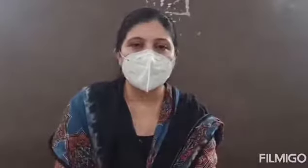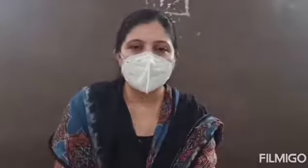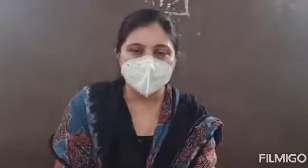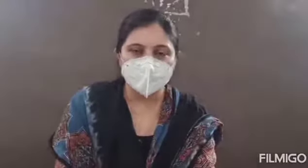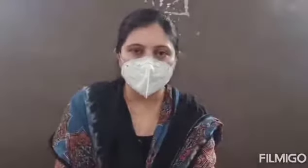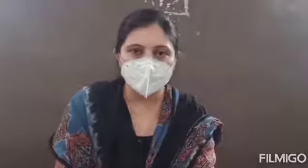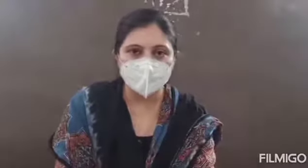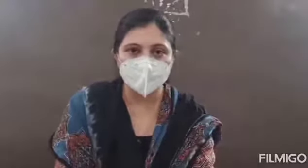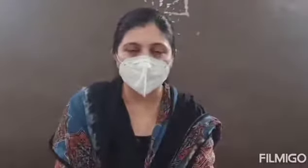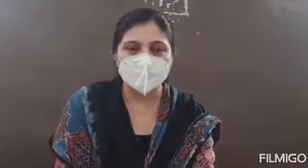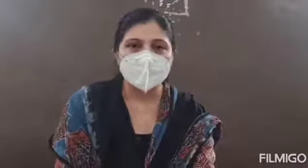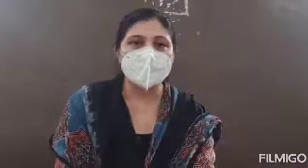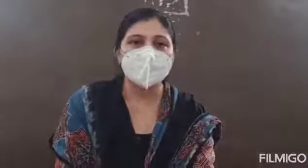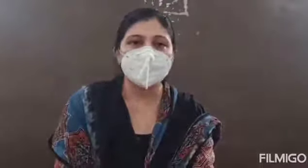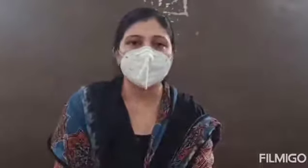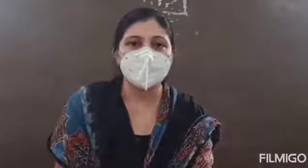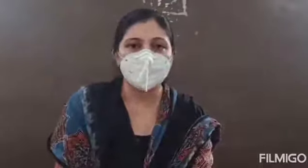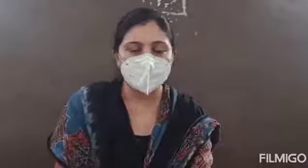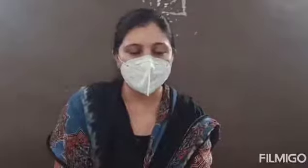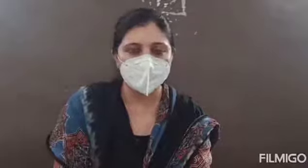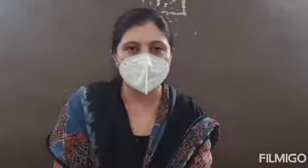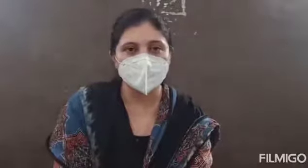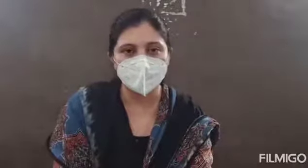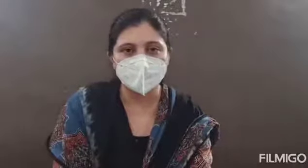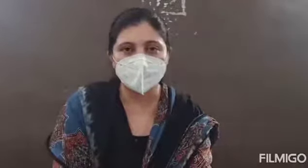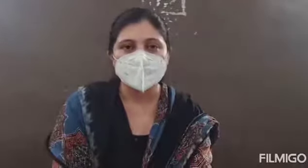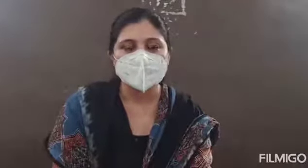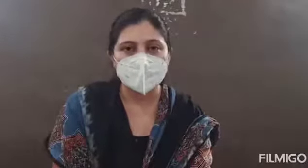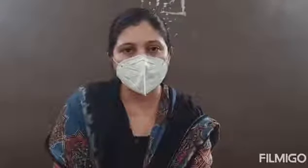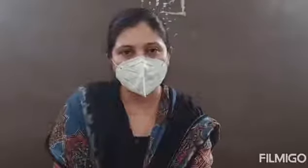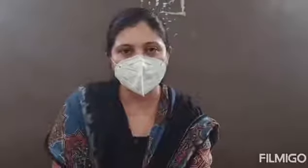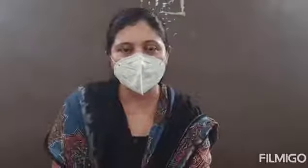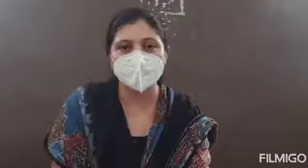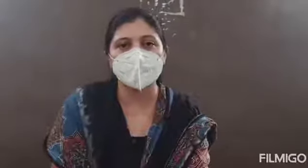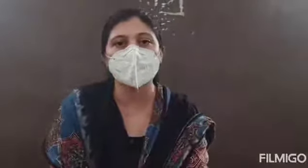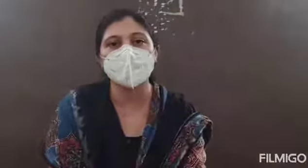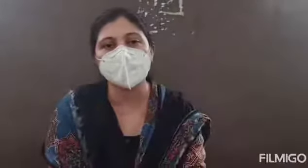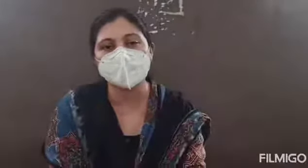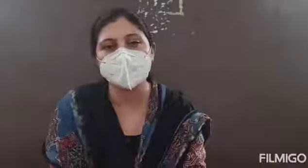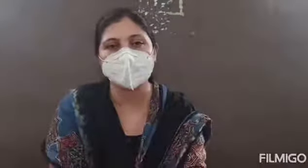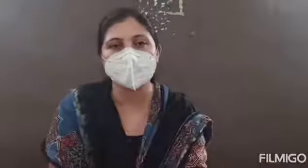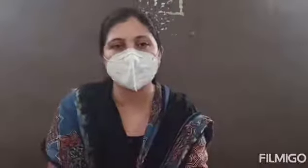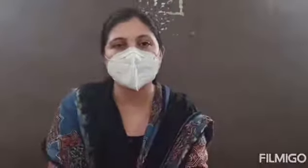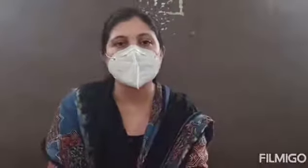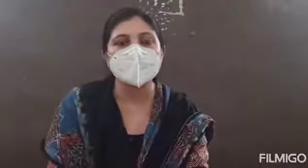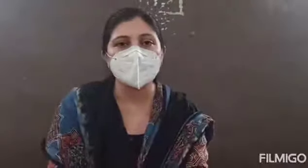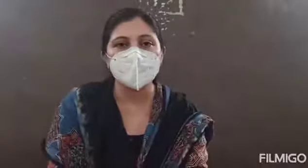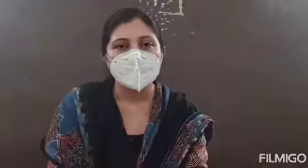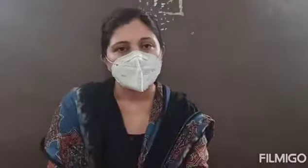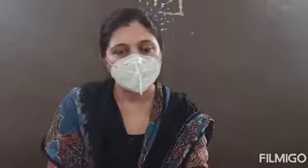બાળકો, શ્રવણમંદ બાળકો એ આલ્ફાબેટ જોઈને, સાઇન લેંગ્વેજ જોઈને અને એના રોજિંદા જીવનમાં તેનો